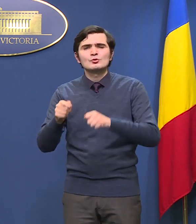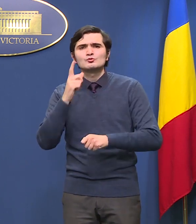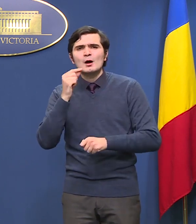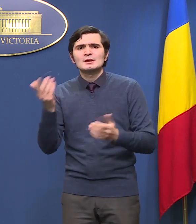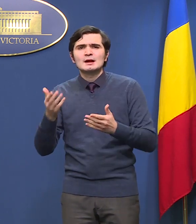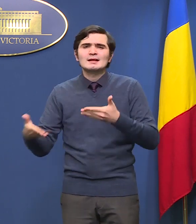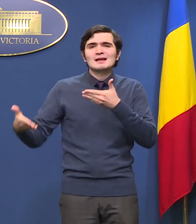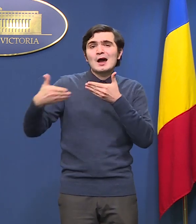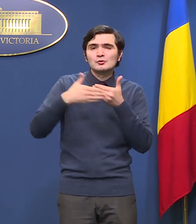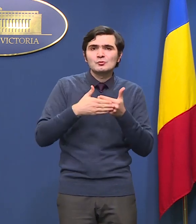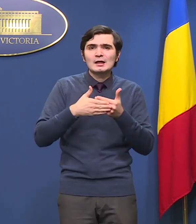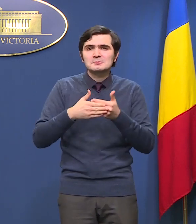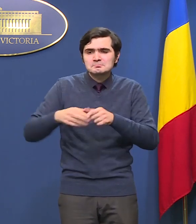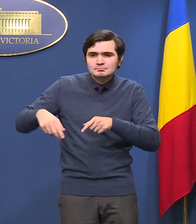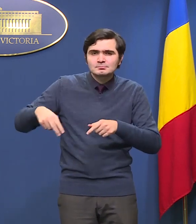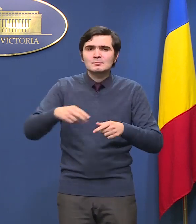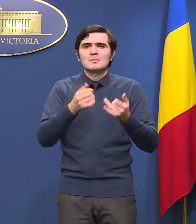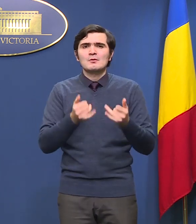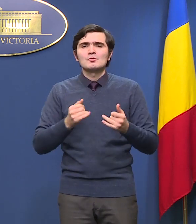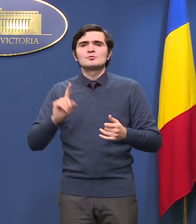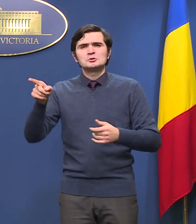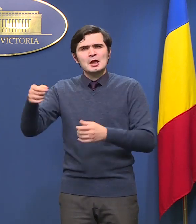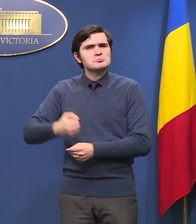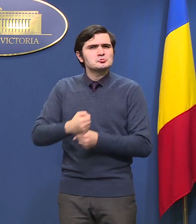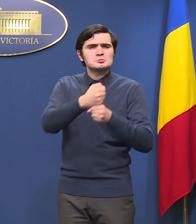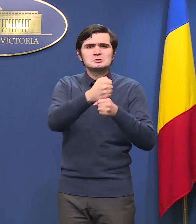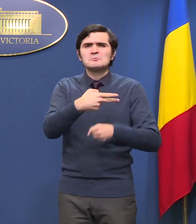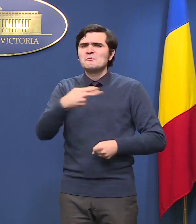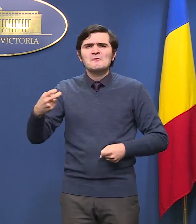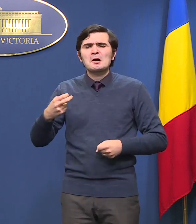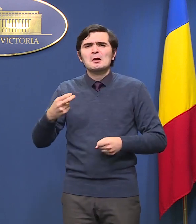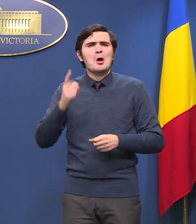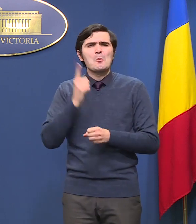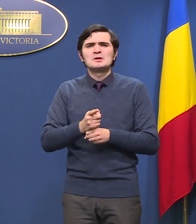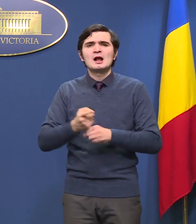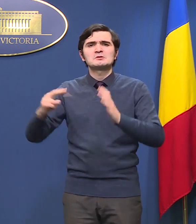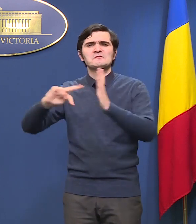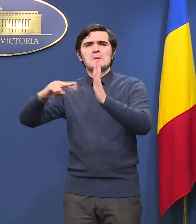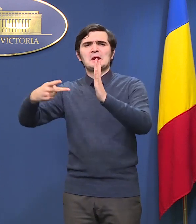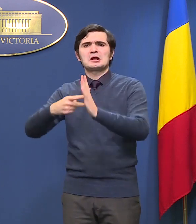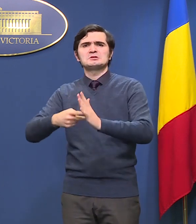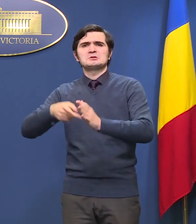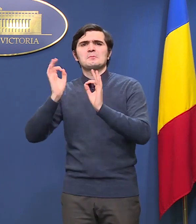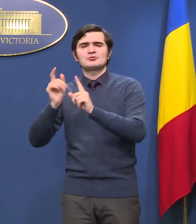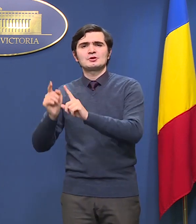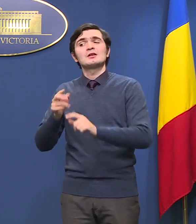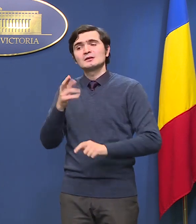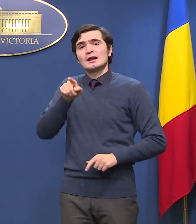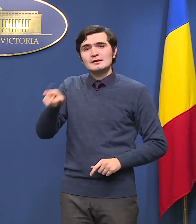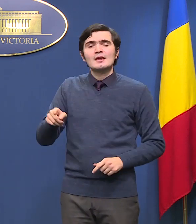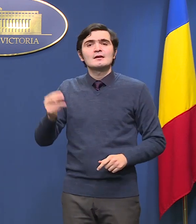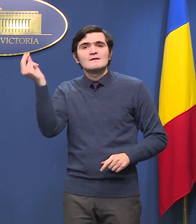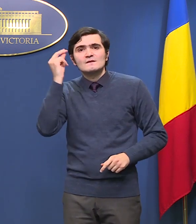și care susțin, practic, fără să aibă neapărat o pregătire necesară, pur și simplu învață zi de zi ceea